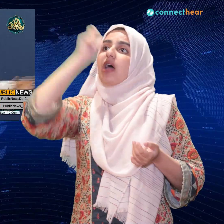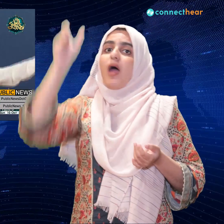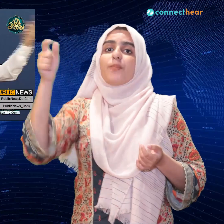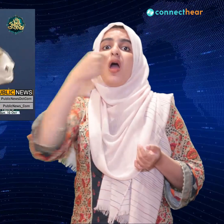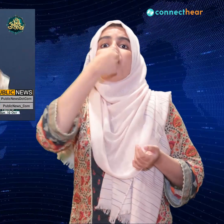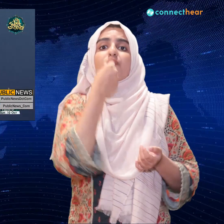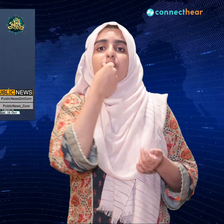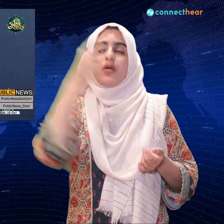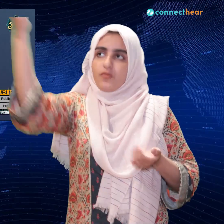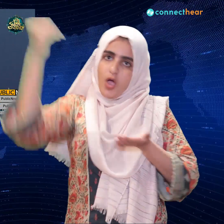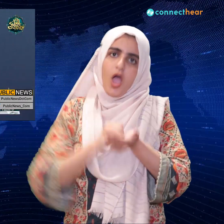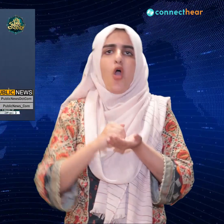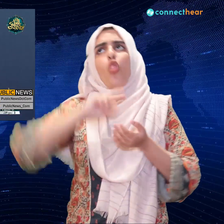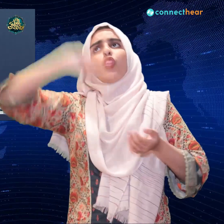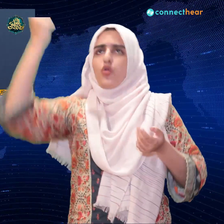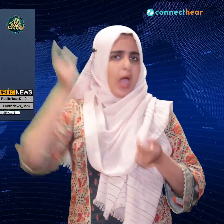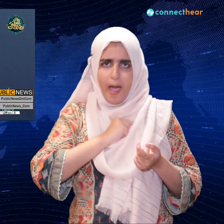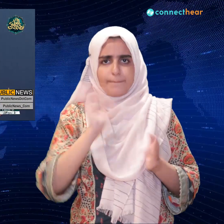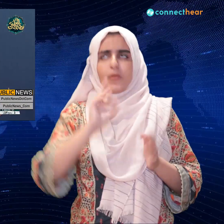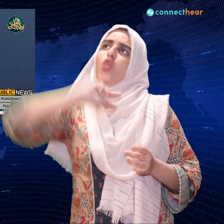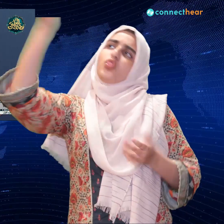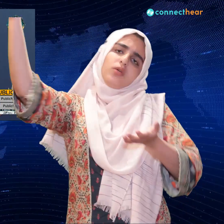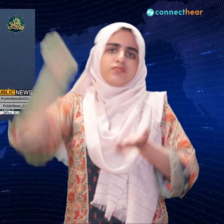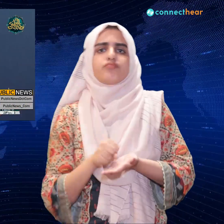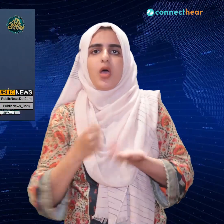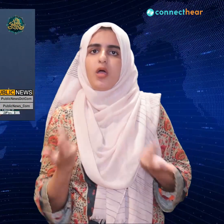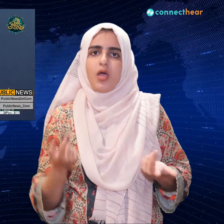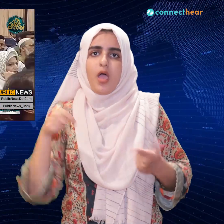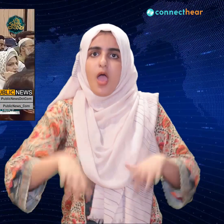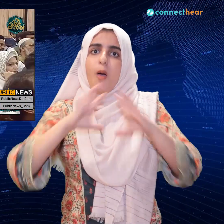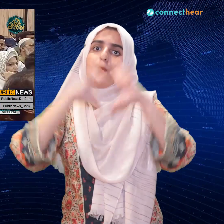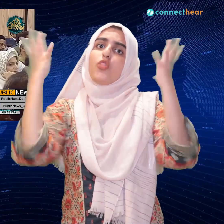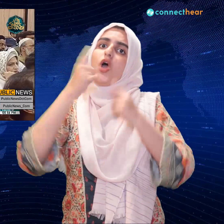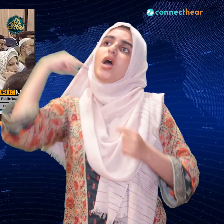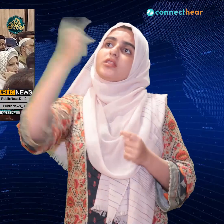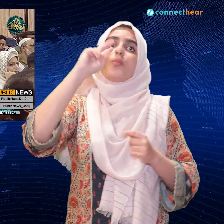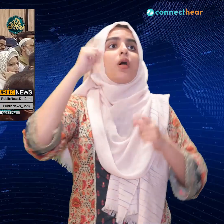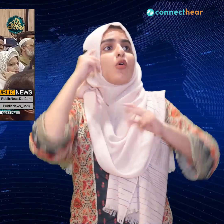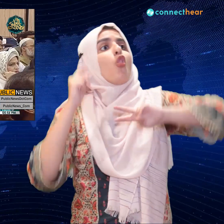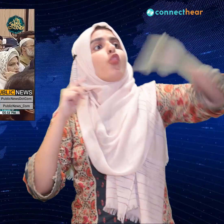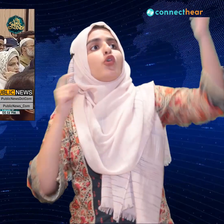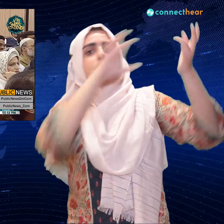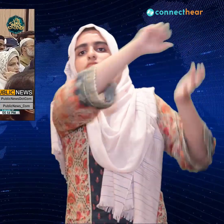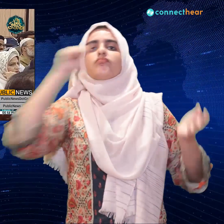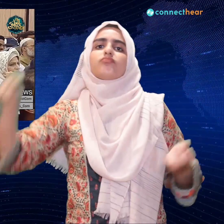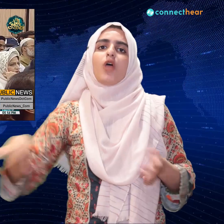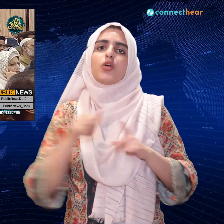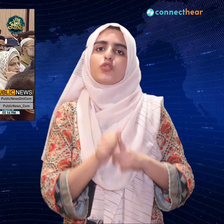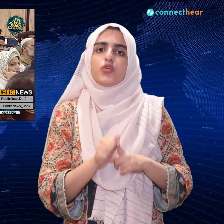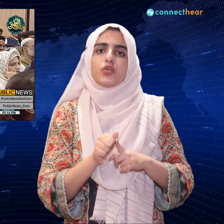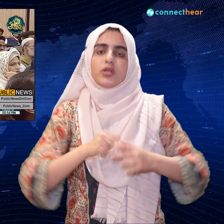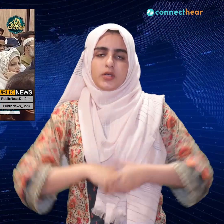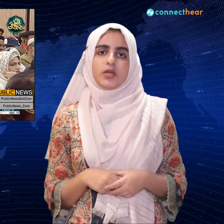ہے ہم باہر سے امپائر لے کے آتے ہیں. اور آج ساری دنیا میں نیوٹرل امپائر، اور اب سب جو ہارتا ہے وہ مان جاتا ہے. یہ